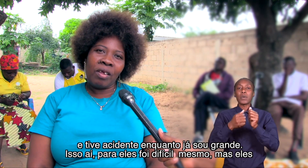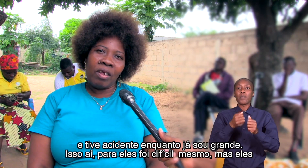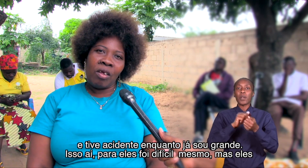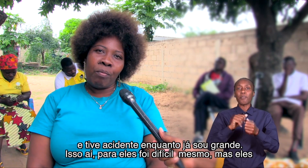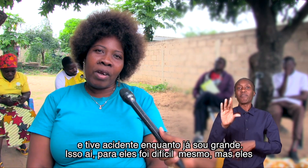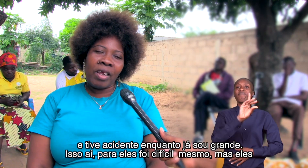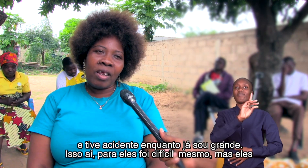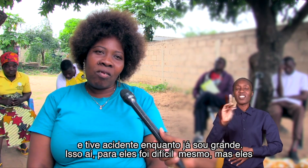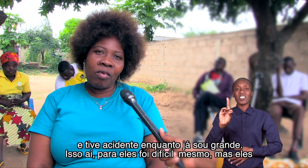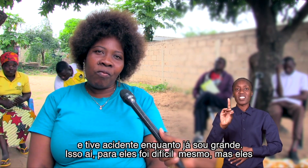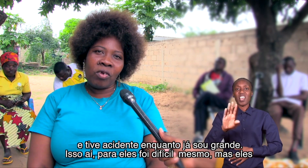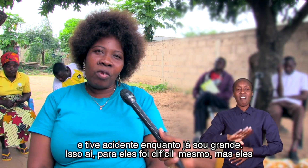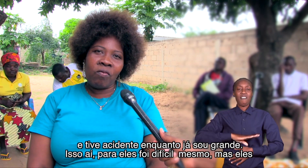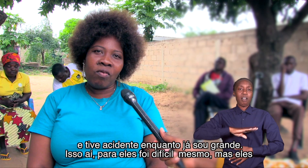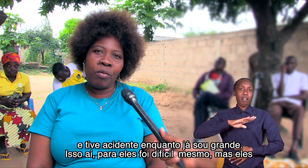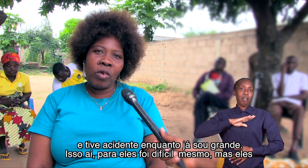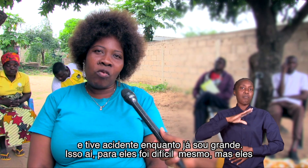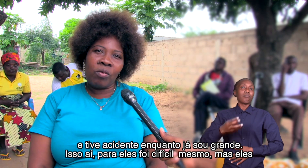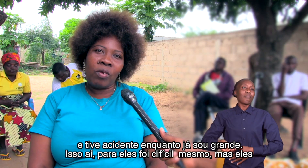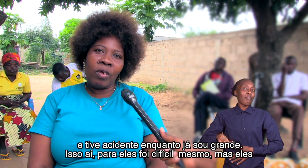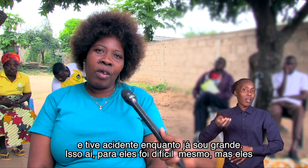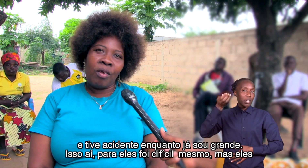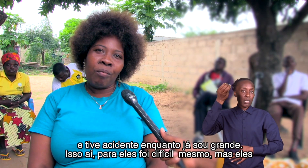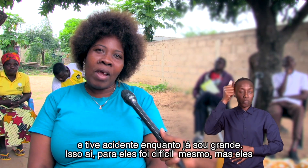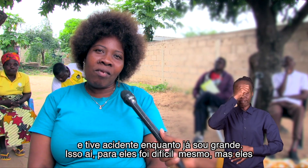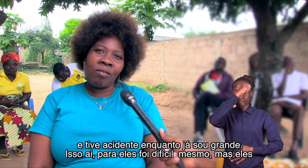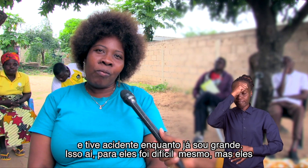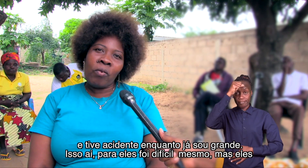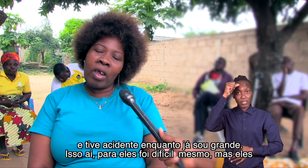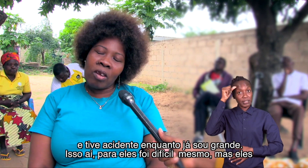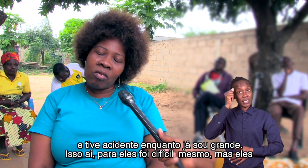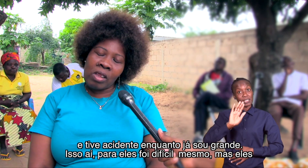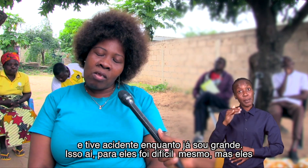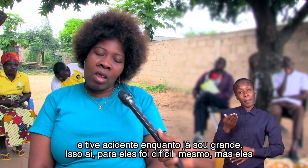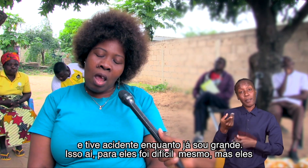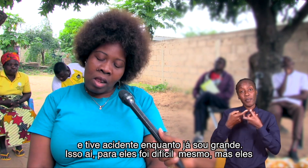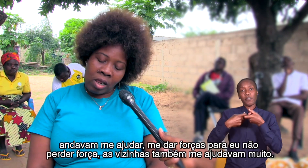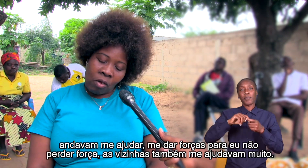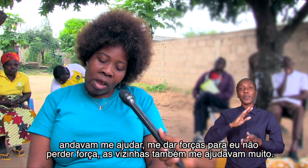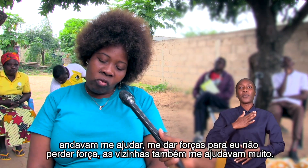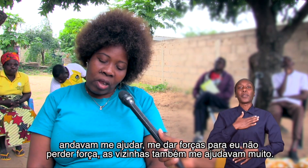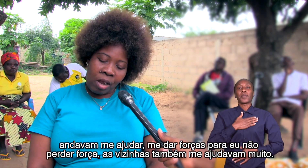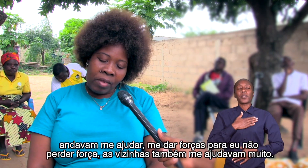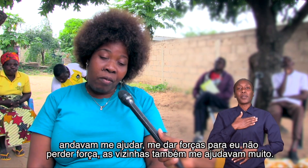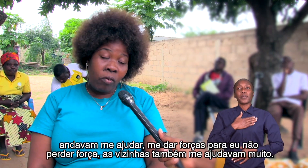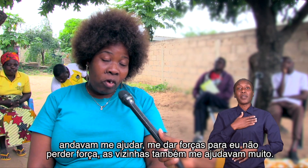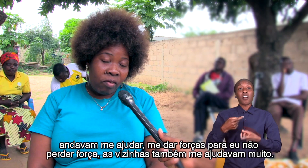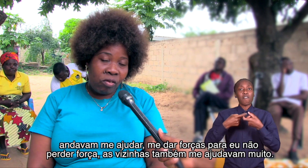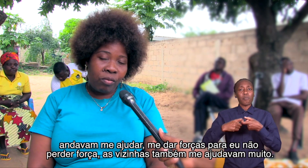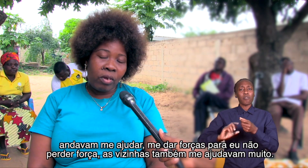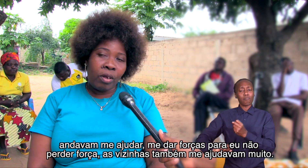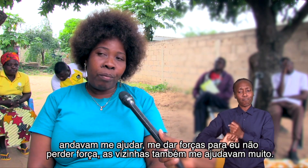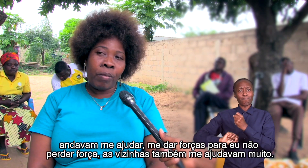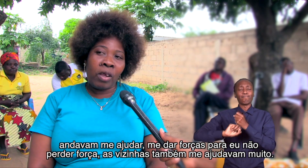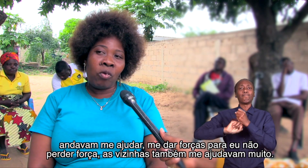aí, para eles, foi difícil mesmo. Mas eles andavam a me ajudar, me dar